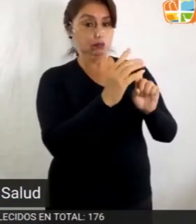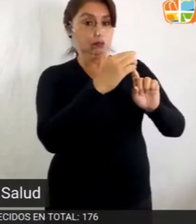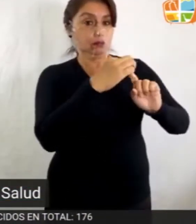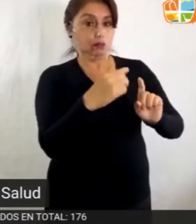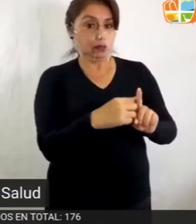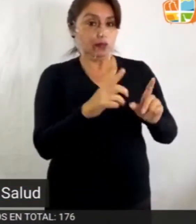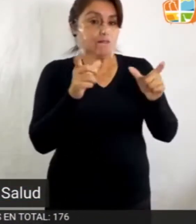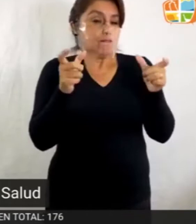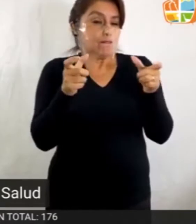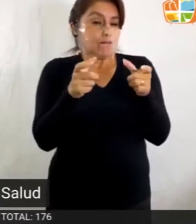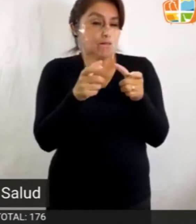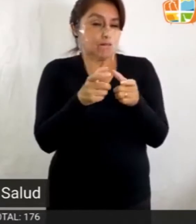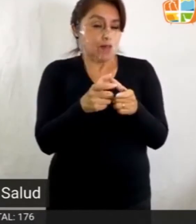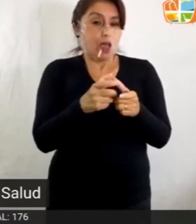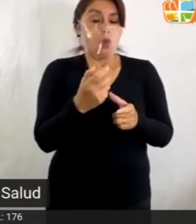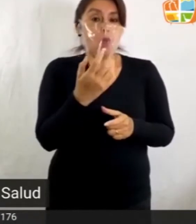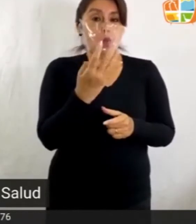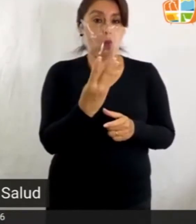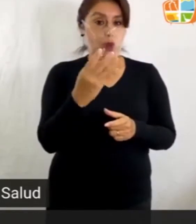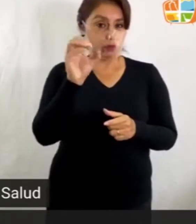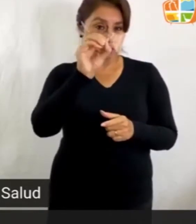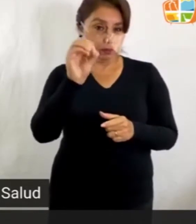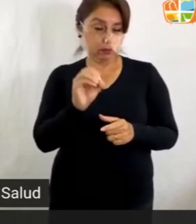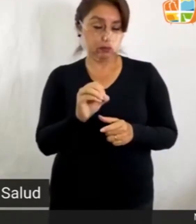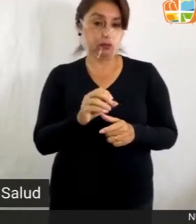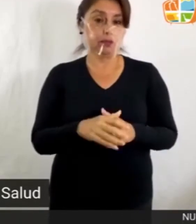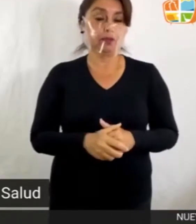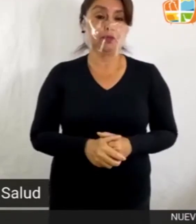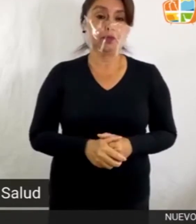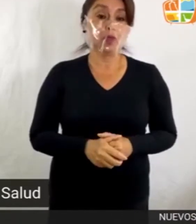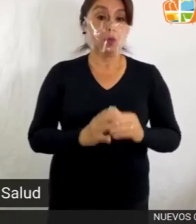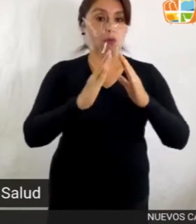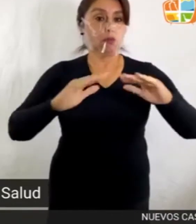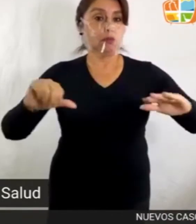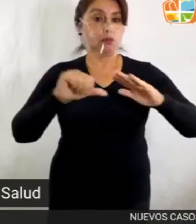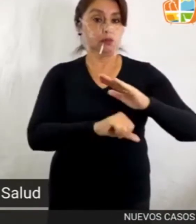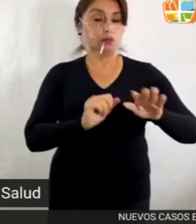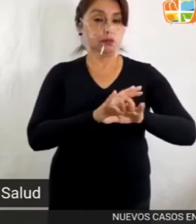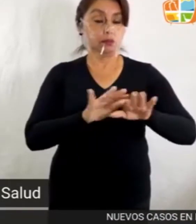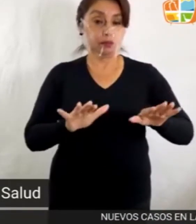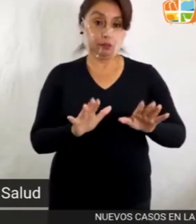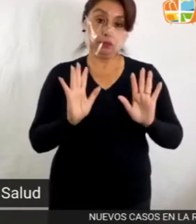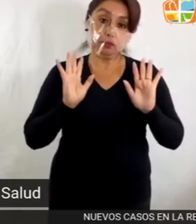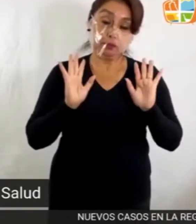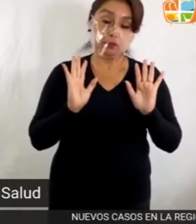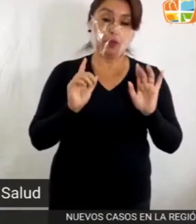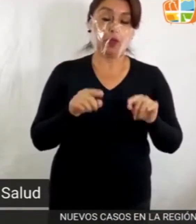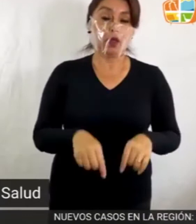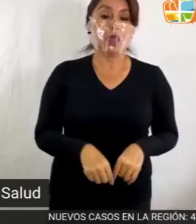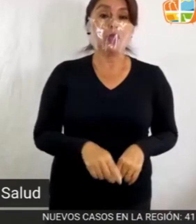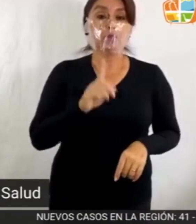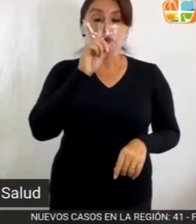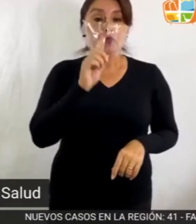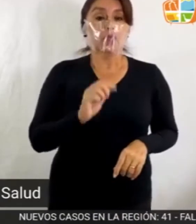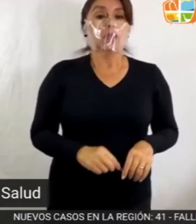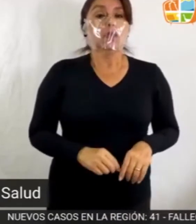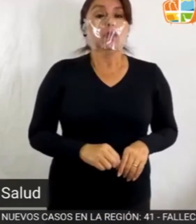va a permitir salir de la cuarentena. Los exámenes tomados a la fecha de PCR son